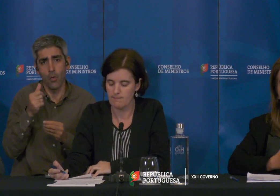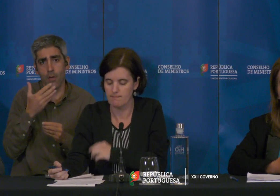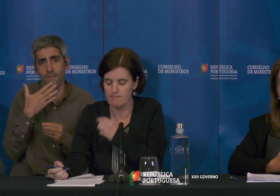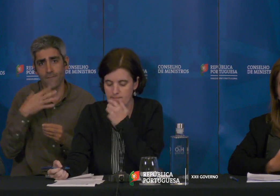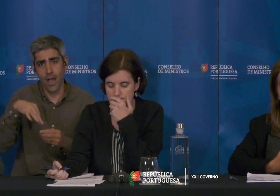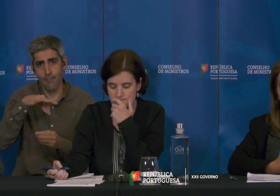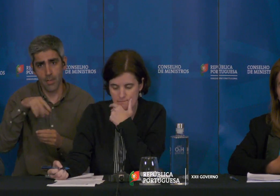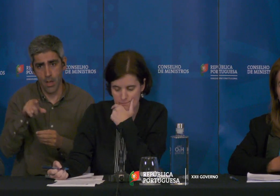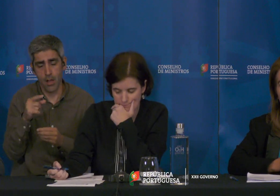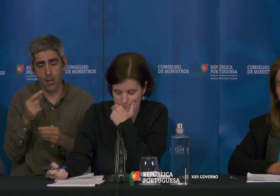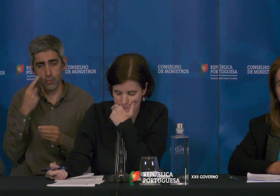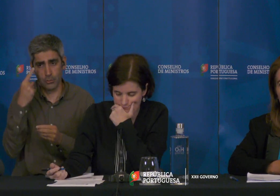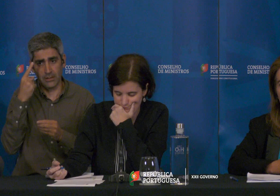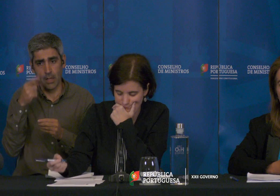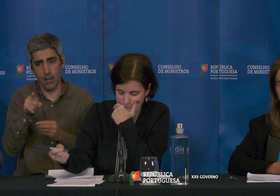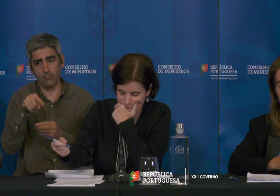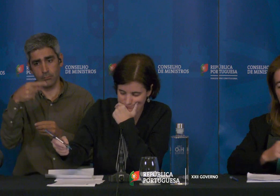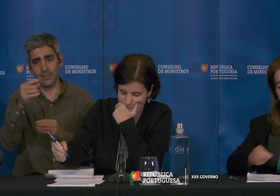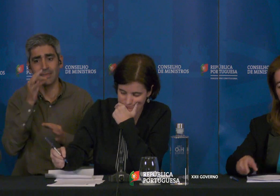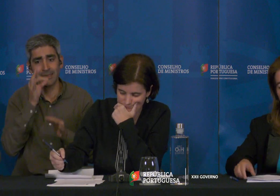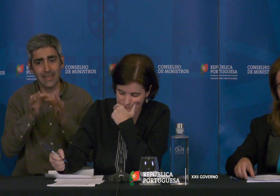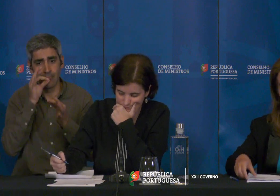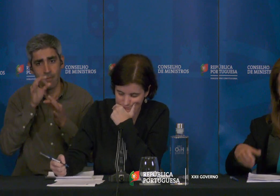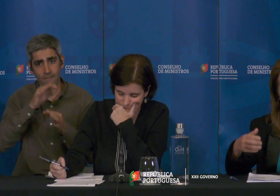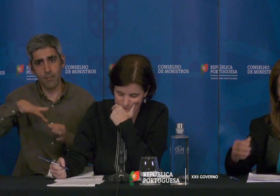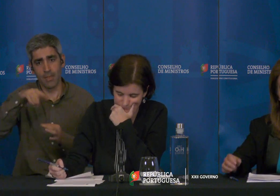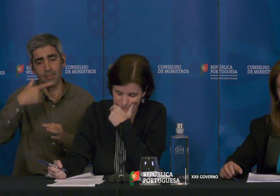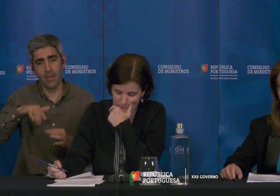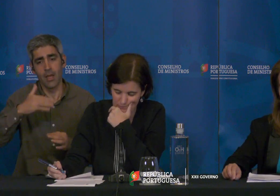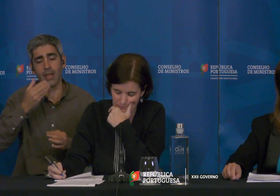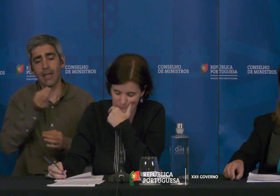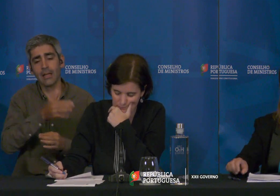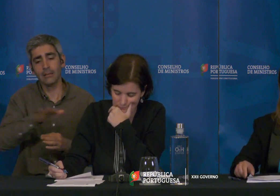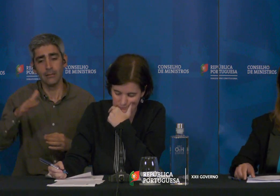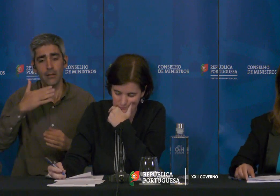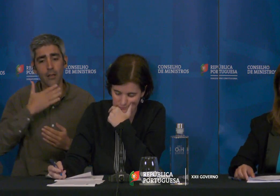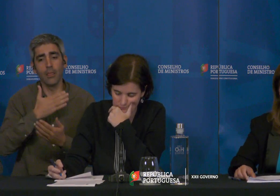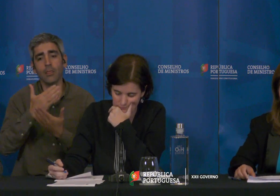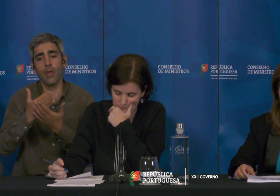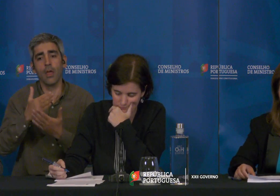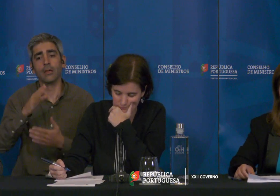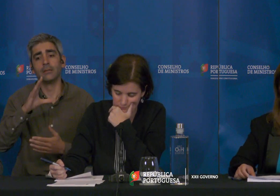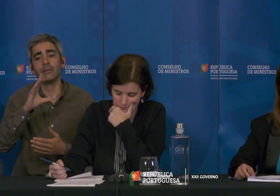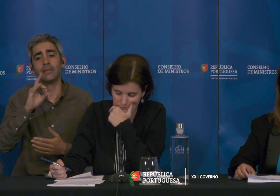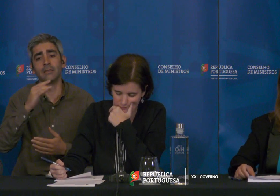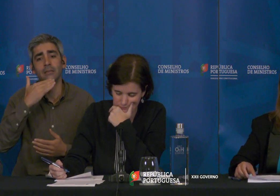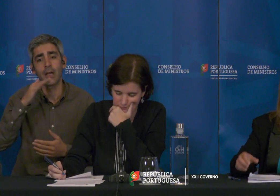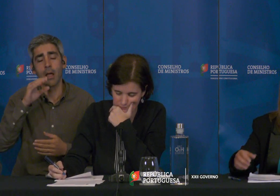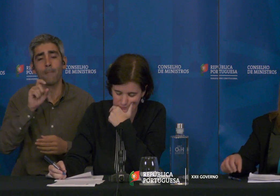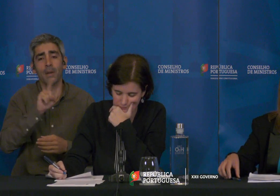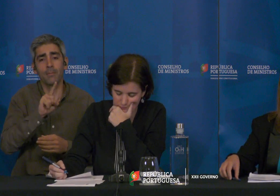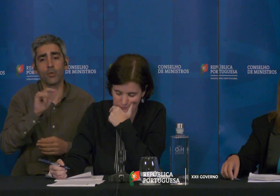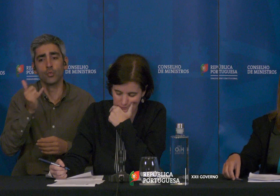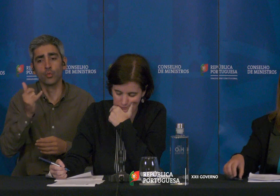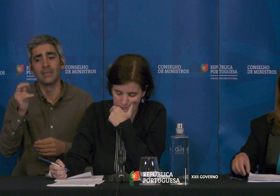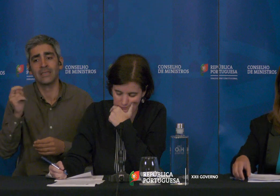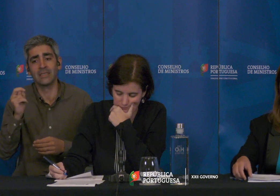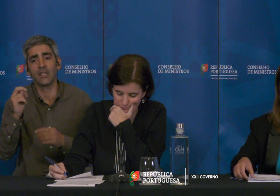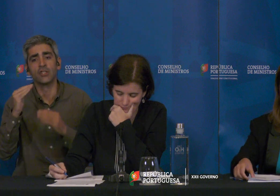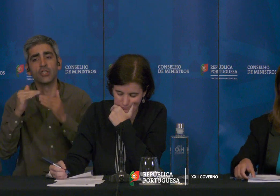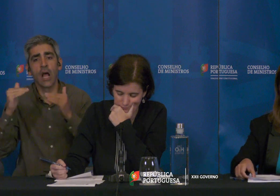que terá lugar em setembro para as famílias com crianças até 16 anos do primeiro, segundo e terceiro escalão. Por outro lado,